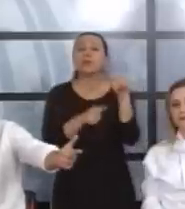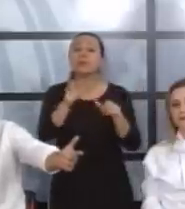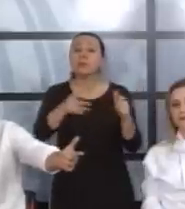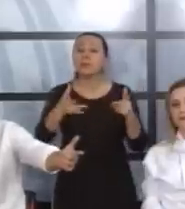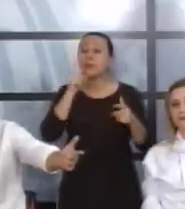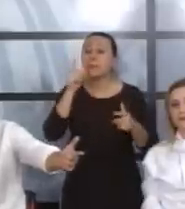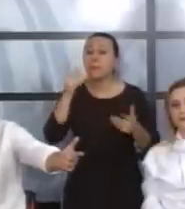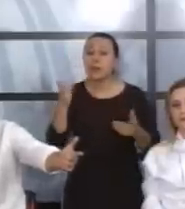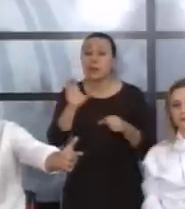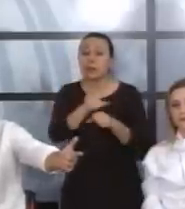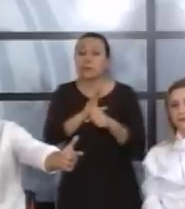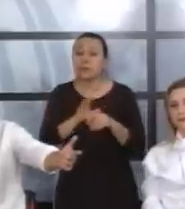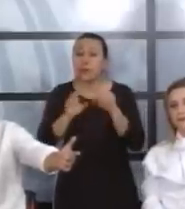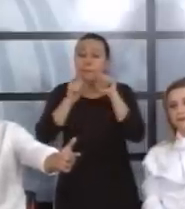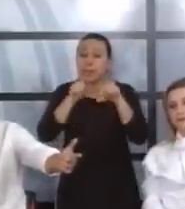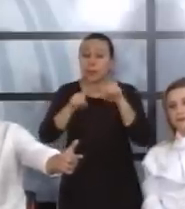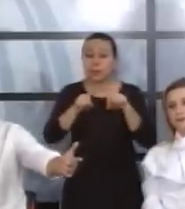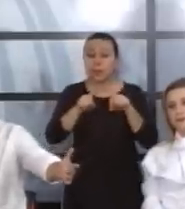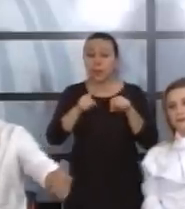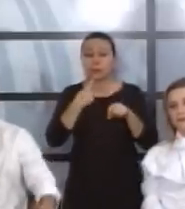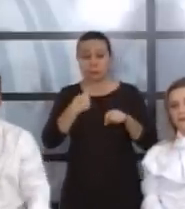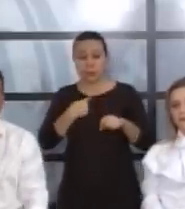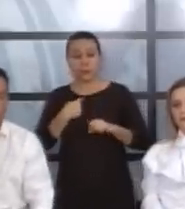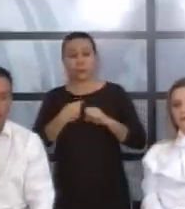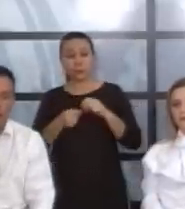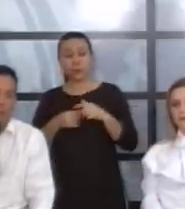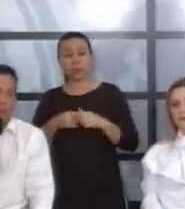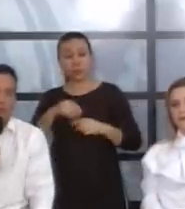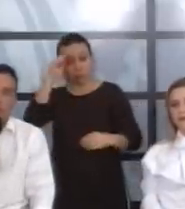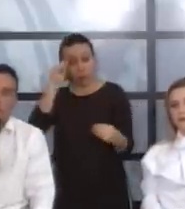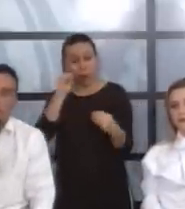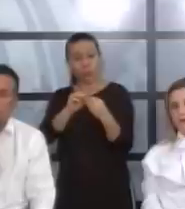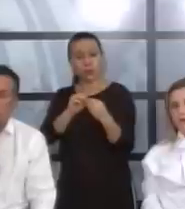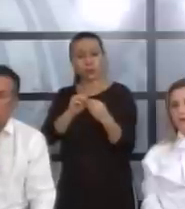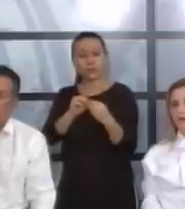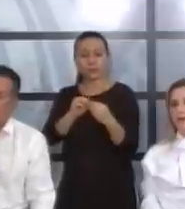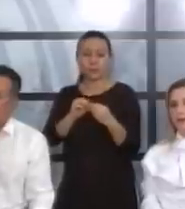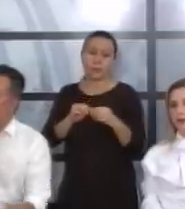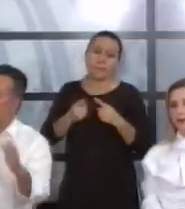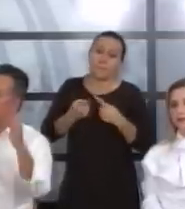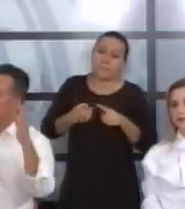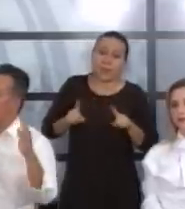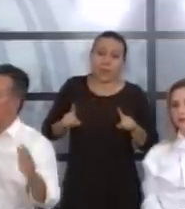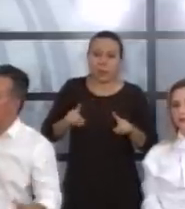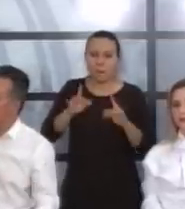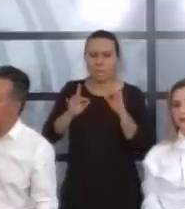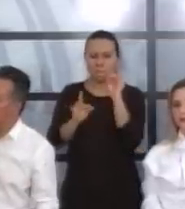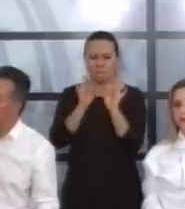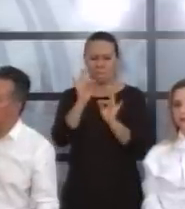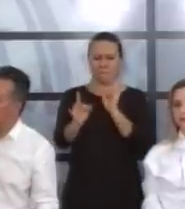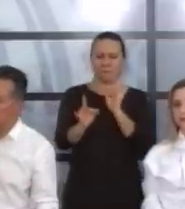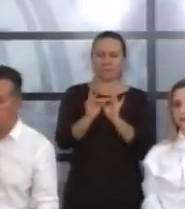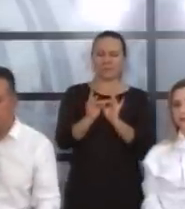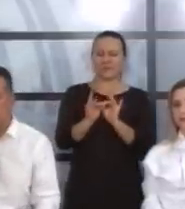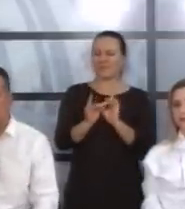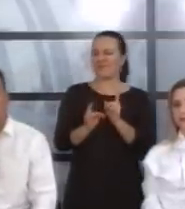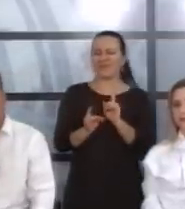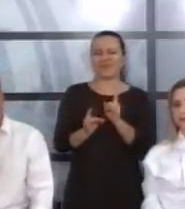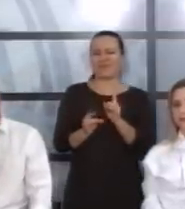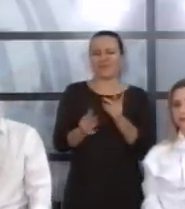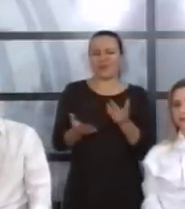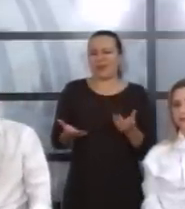pereiranos para que corroboren lo que yo estoy afirmando acá. Ahora, por supuesto, no es perfecto. Por